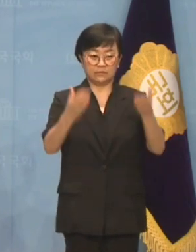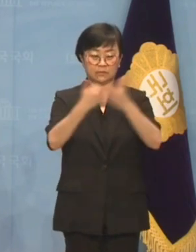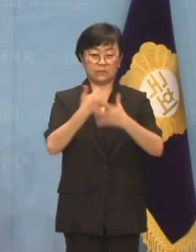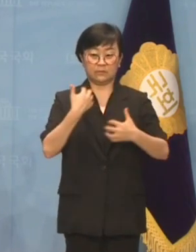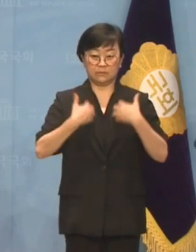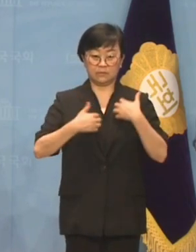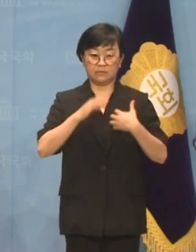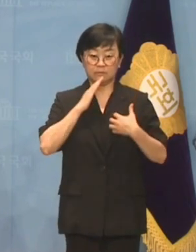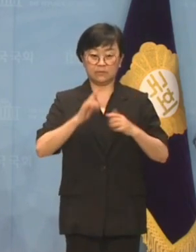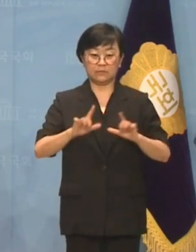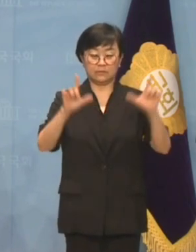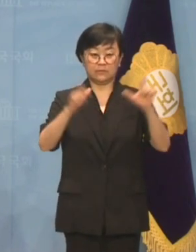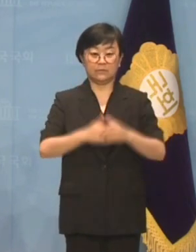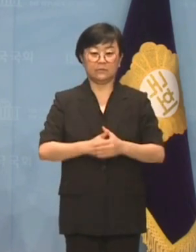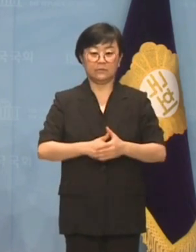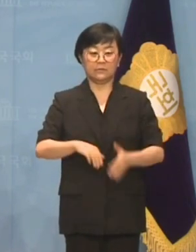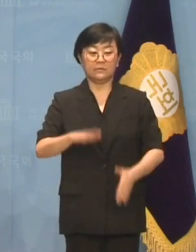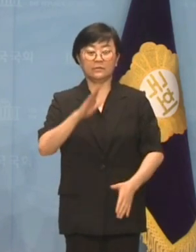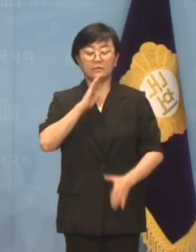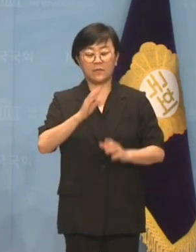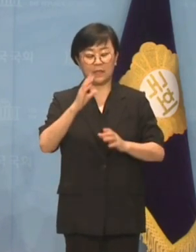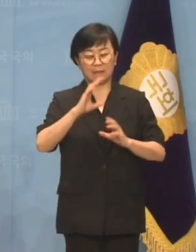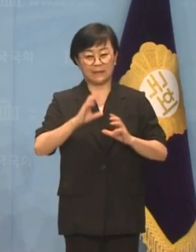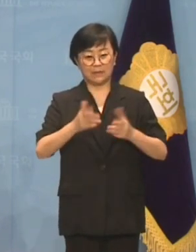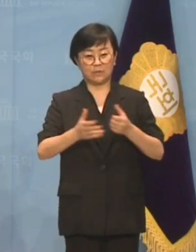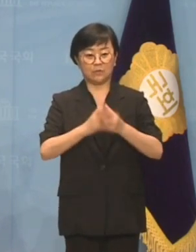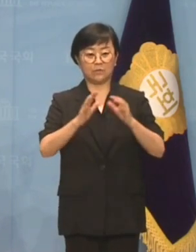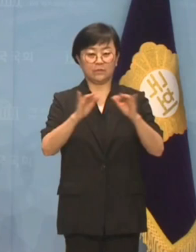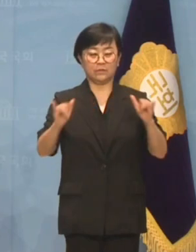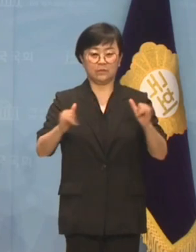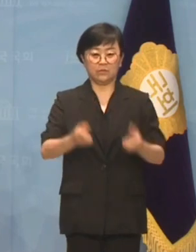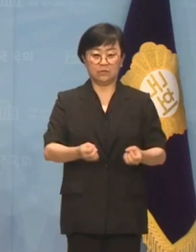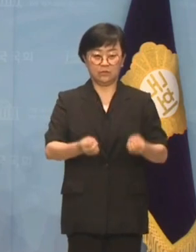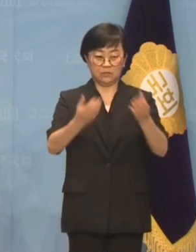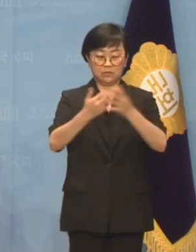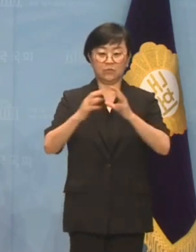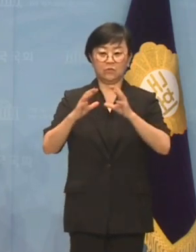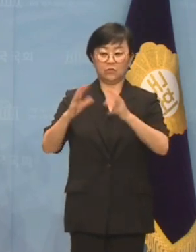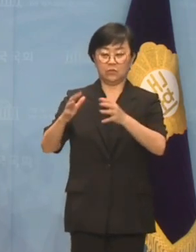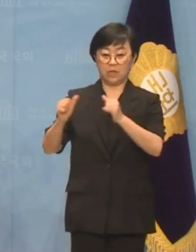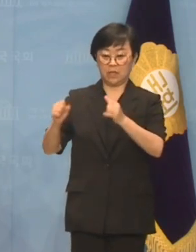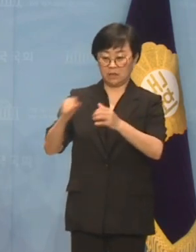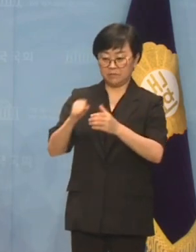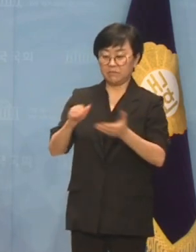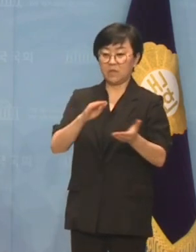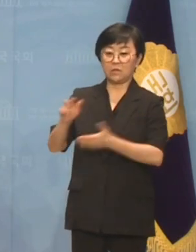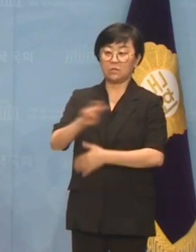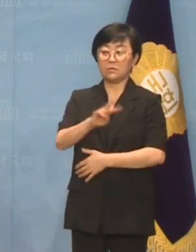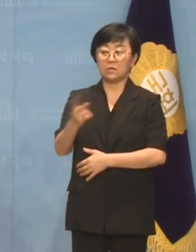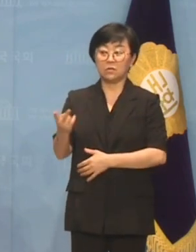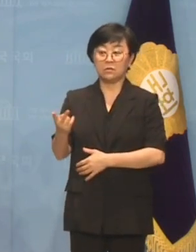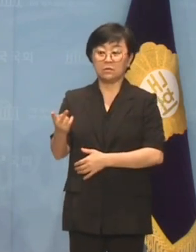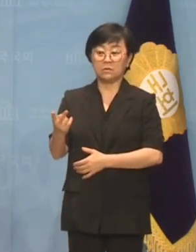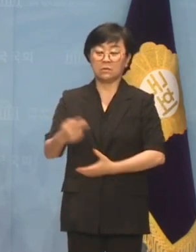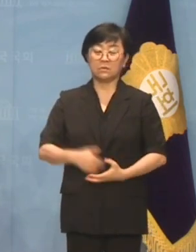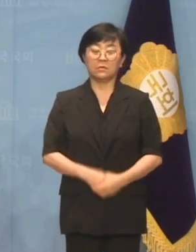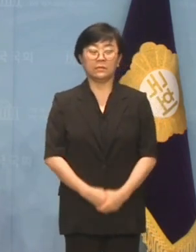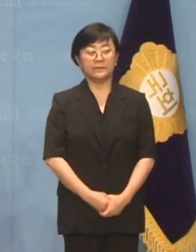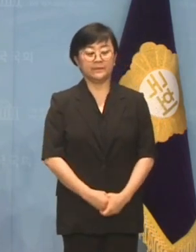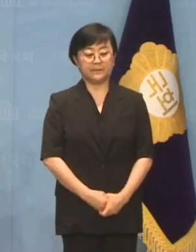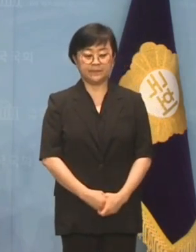축하하고 기뻐해야 할 날에 찬물을 끼얹고 국민의 축제를 국민의 힘 잔치로 전락시켜버린